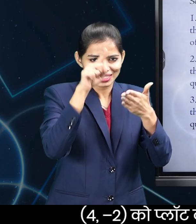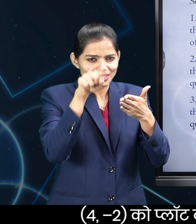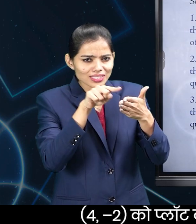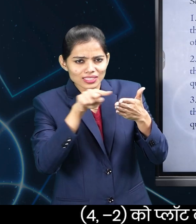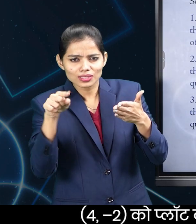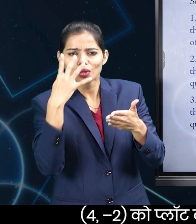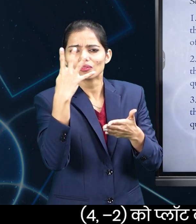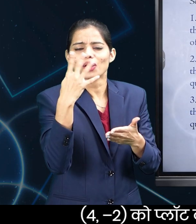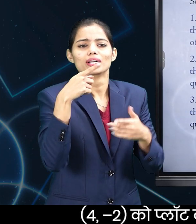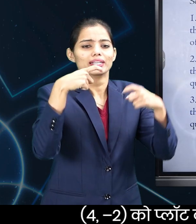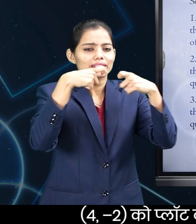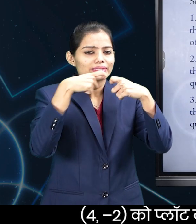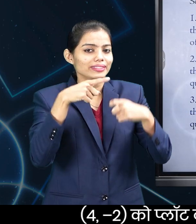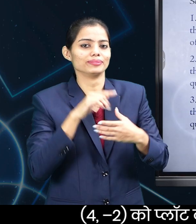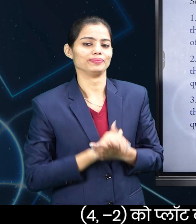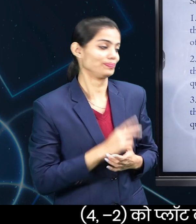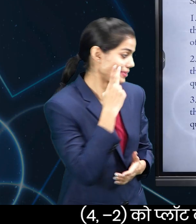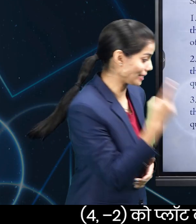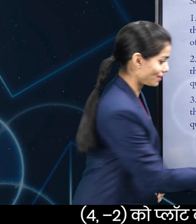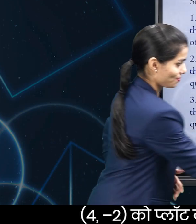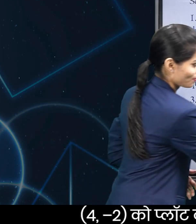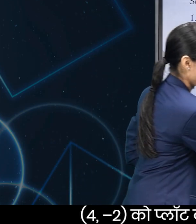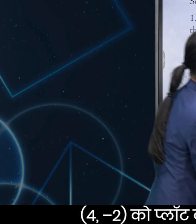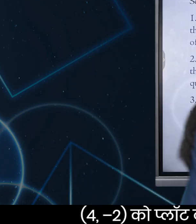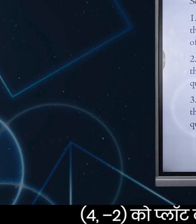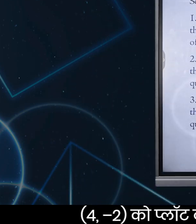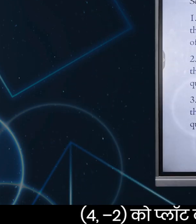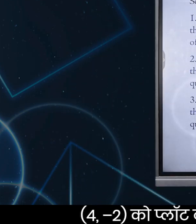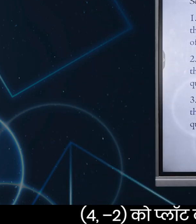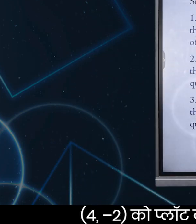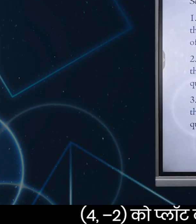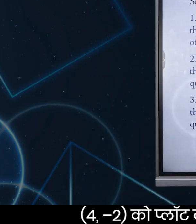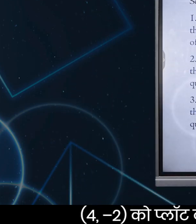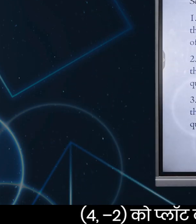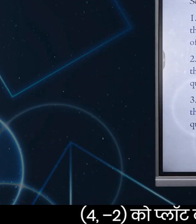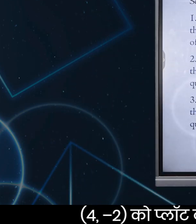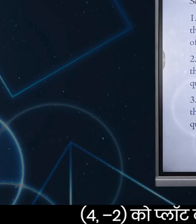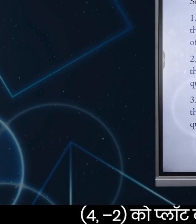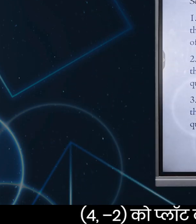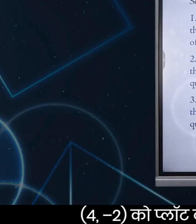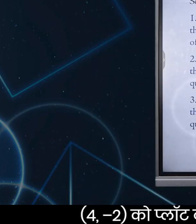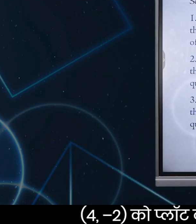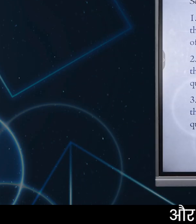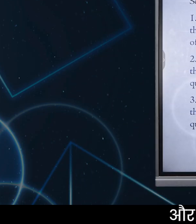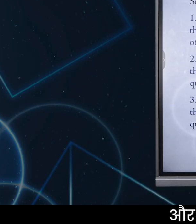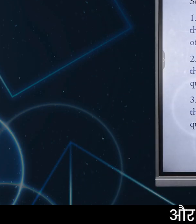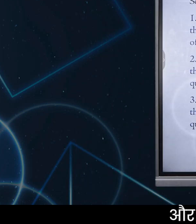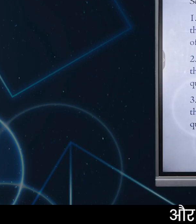प्लॉट करने के लिए x = 4 पर एक ऊर्ध्वाधर रेखा खींचे और y इज इक्वल्स